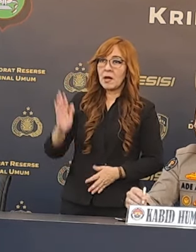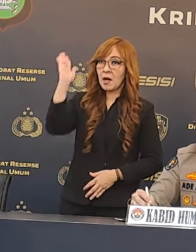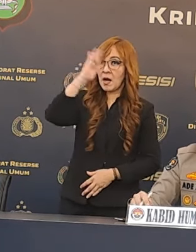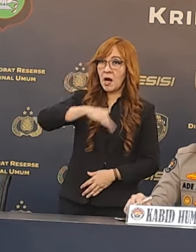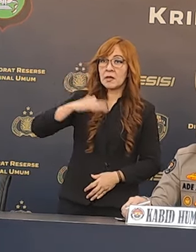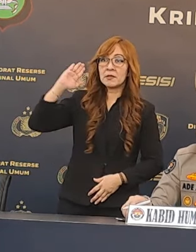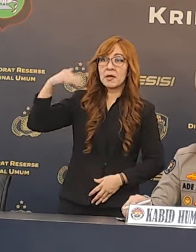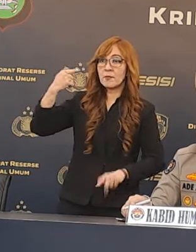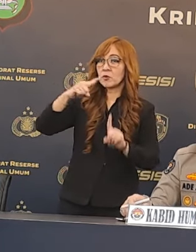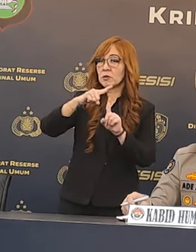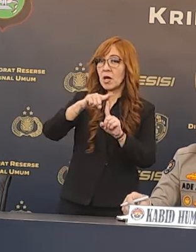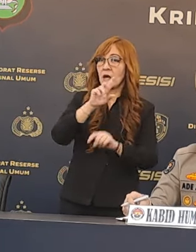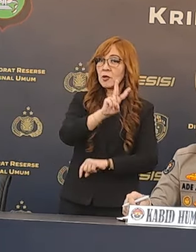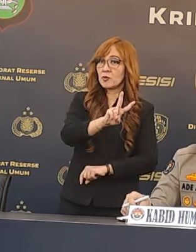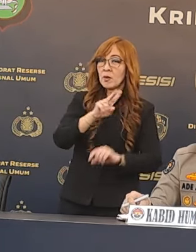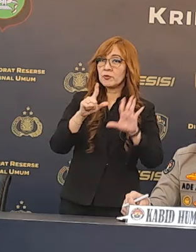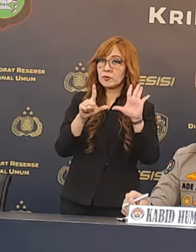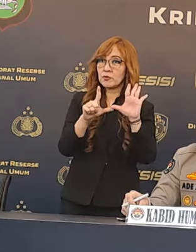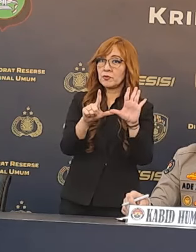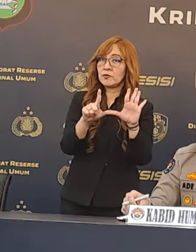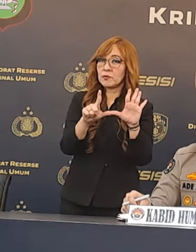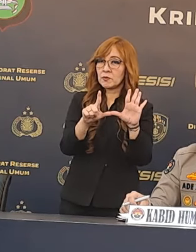Sabtu tanggal 27